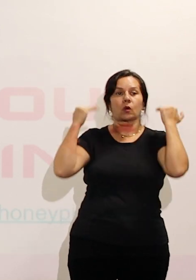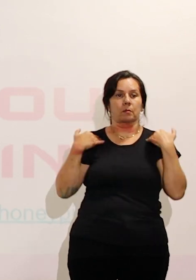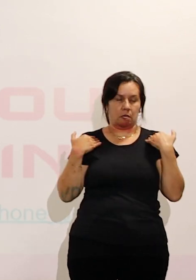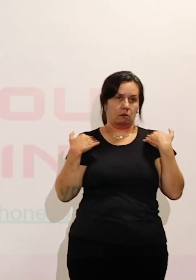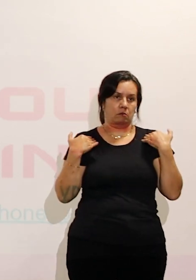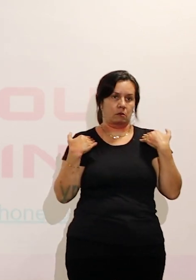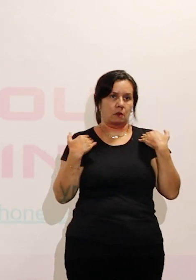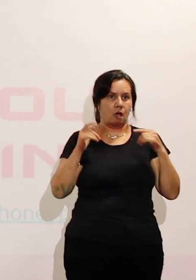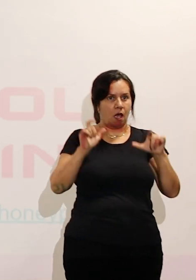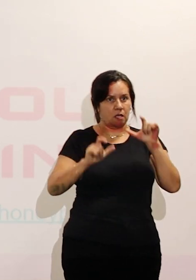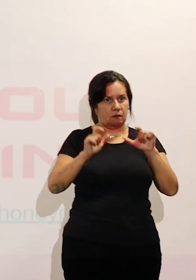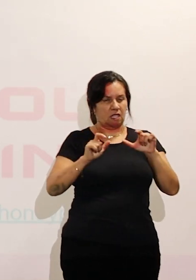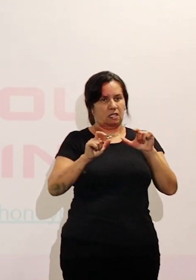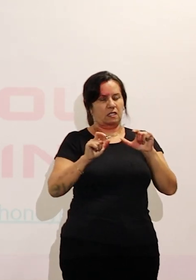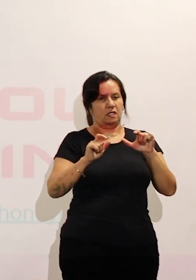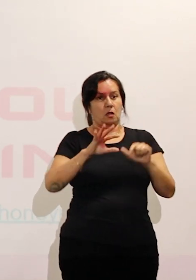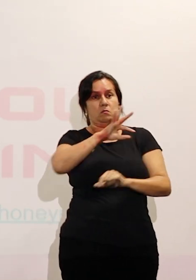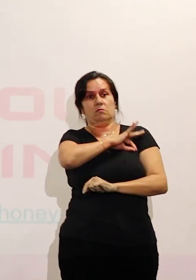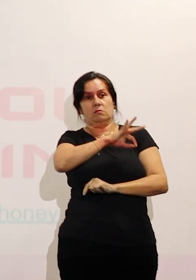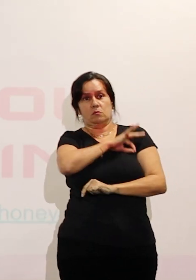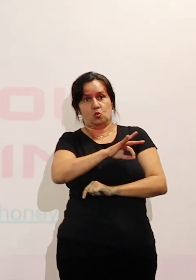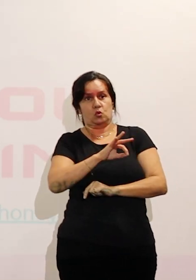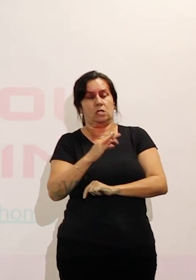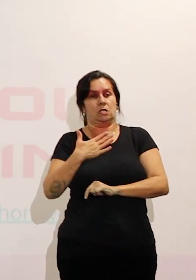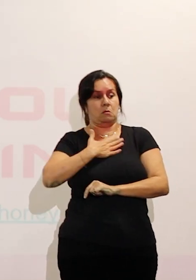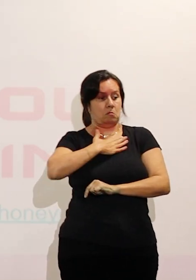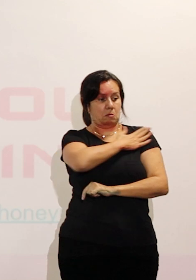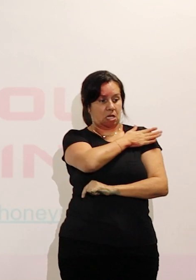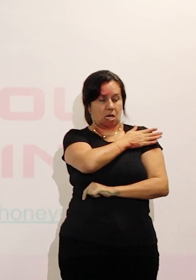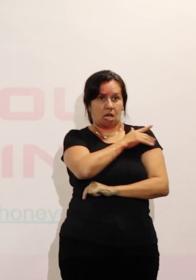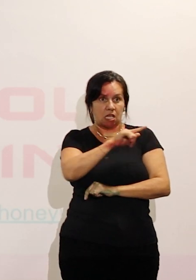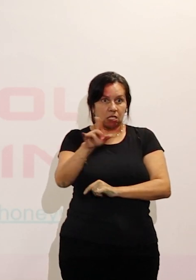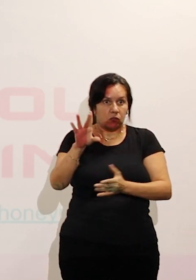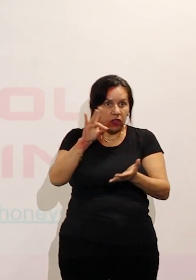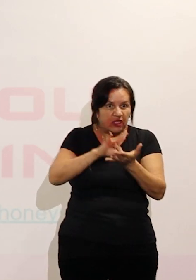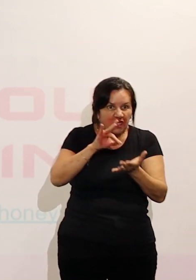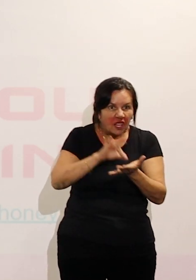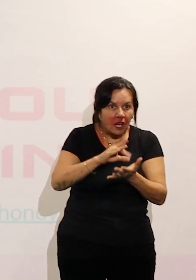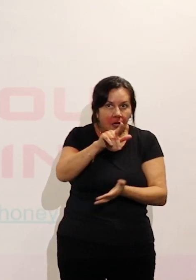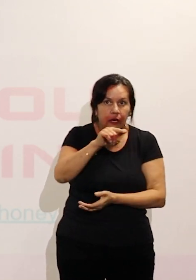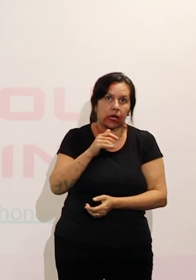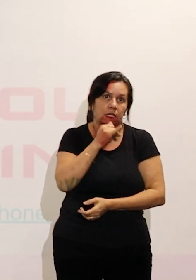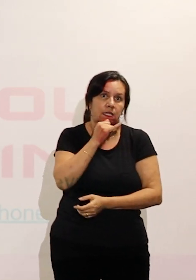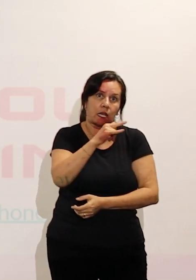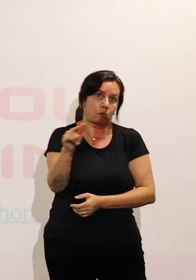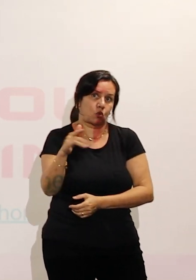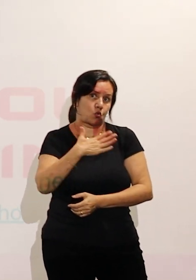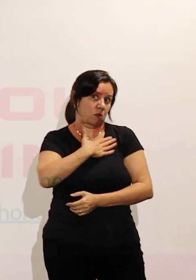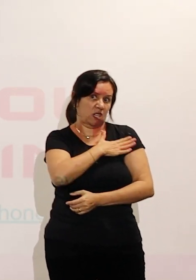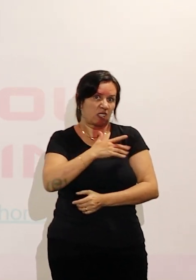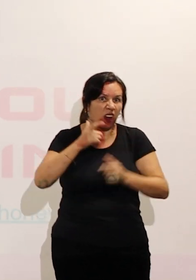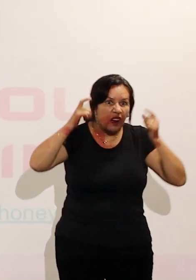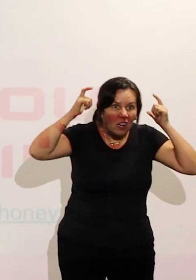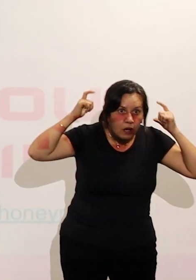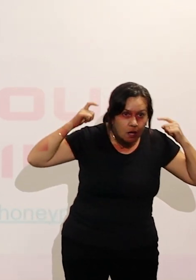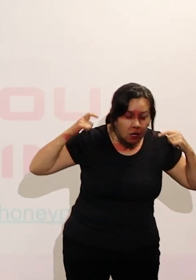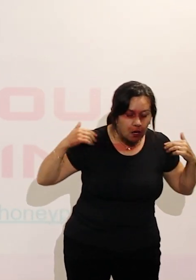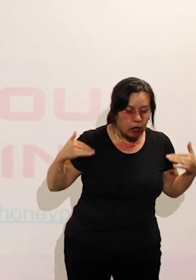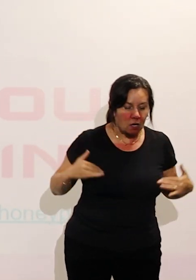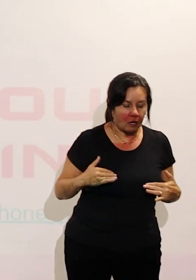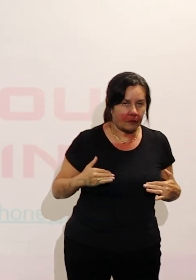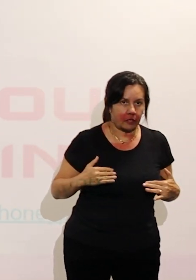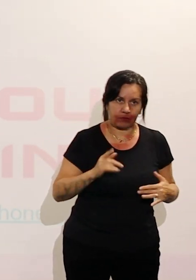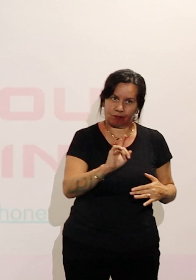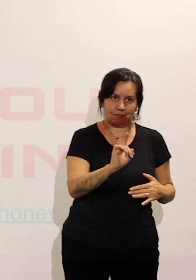um personagem militar, se você for ser realista, ele não vai usar um cabelão comprido com uma trançona e tal.